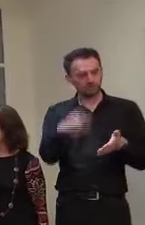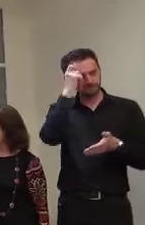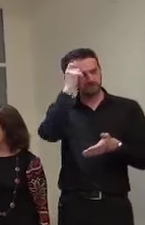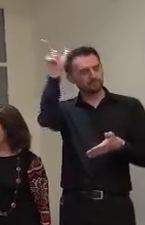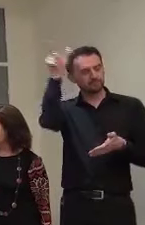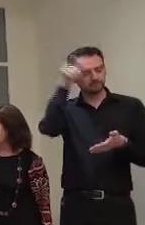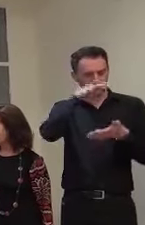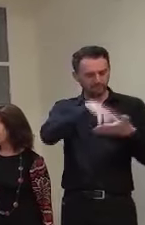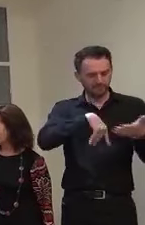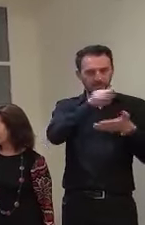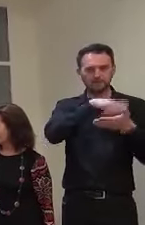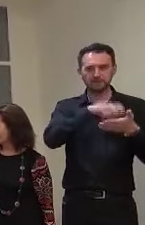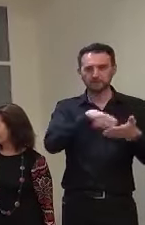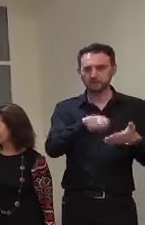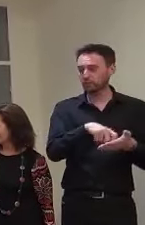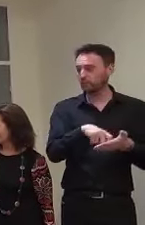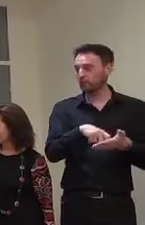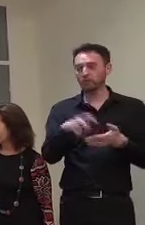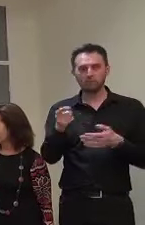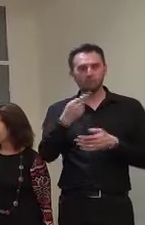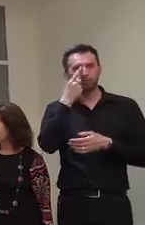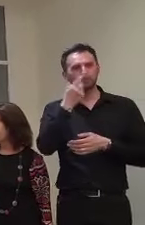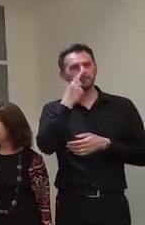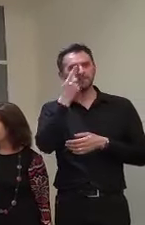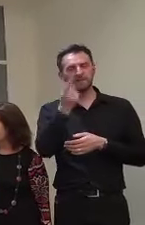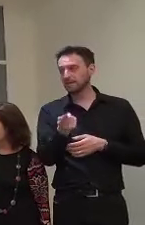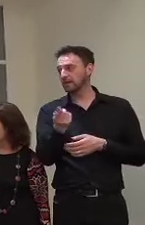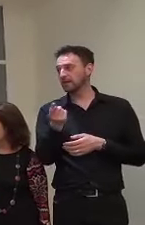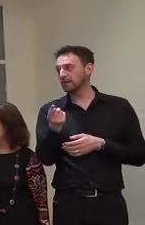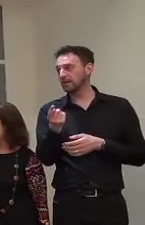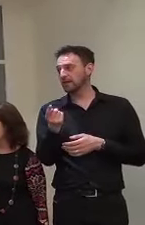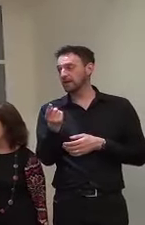vivió y es muy interesante